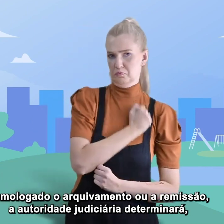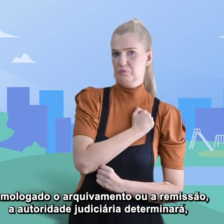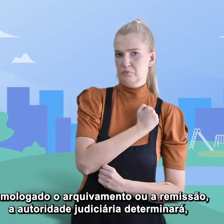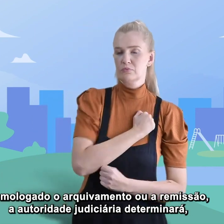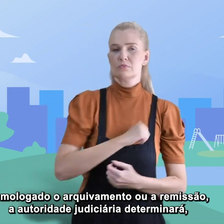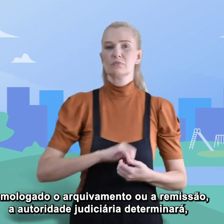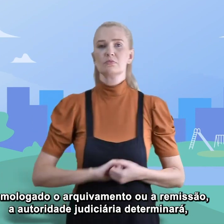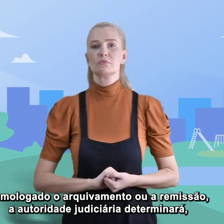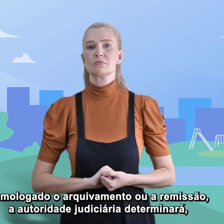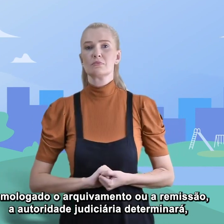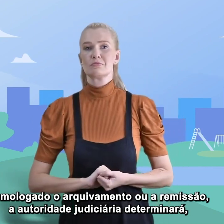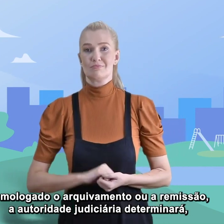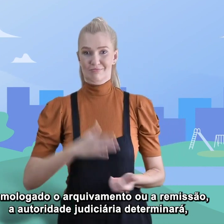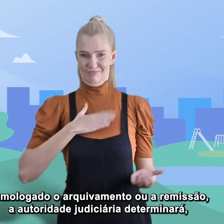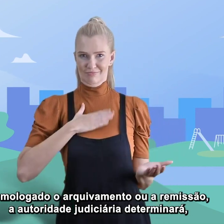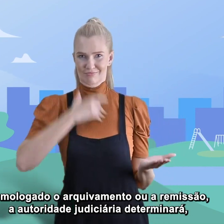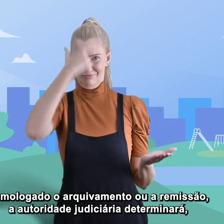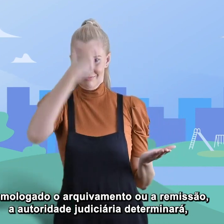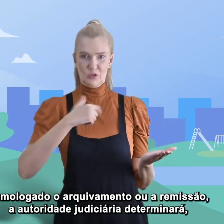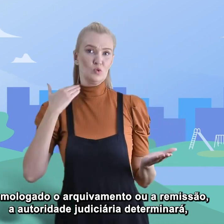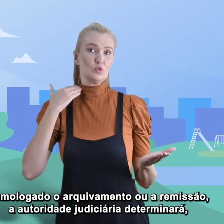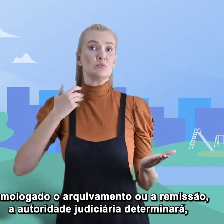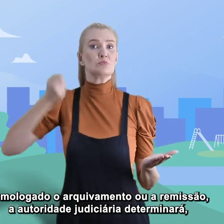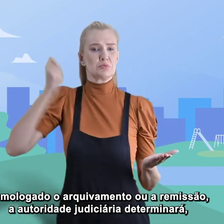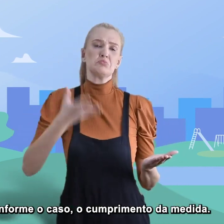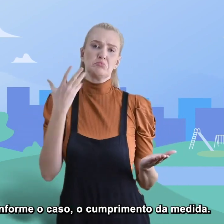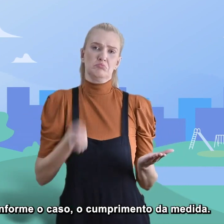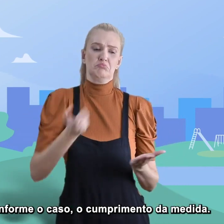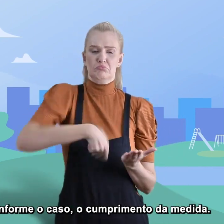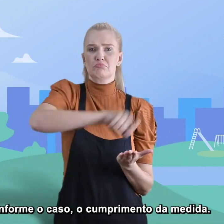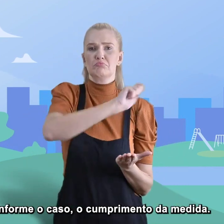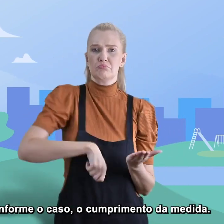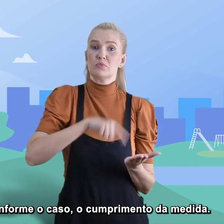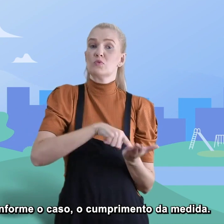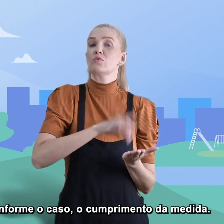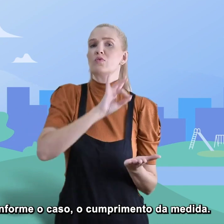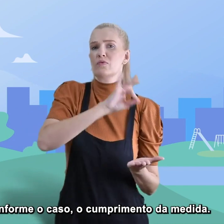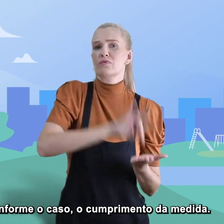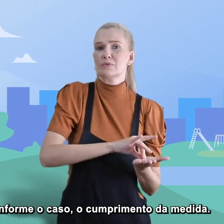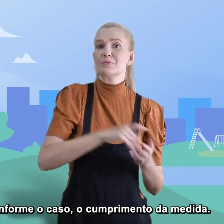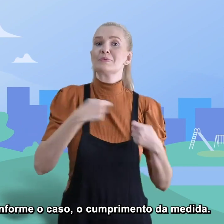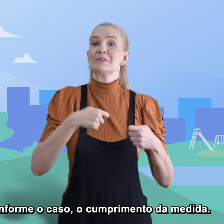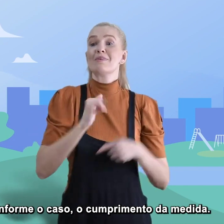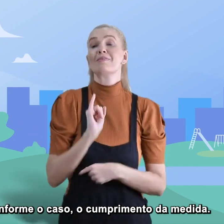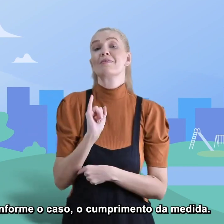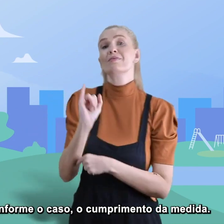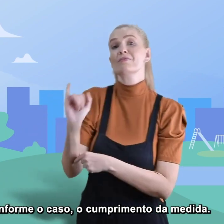remissão, a autoridade judiciária determinará, conforme o caso, o cumprimento da medida.